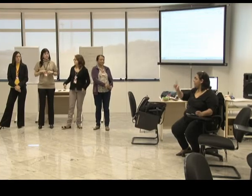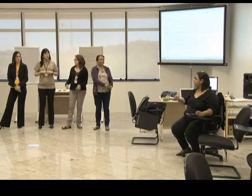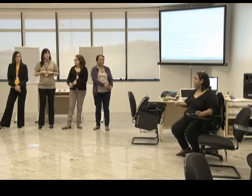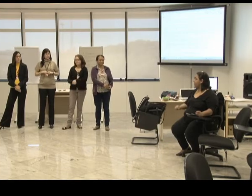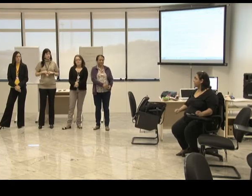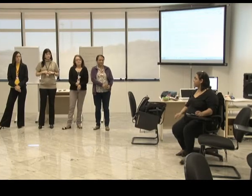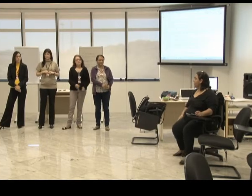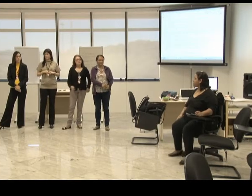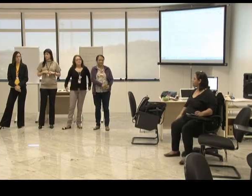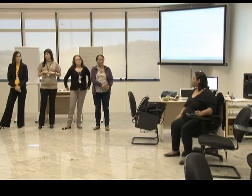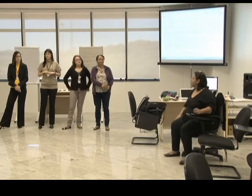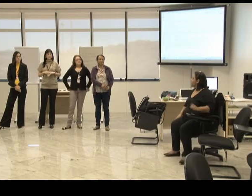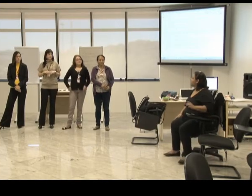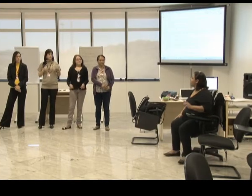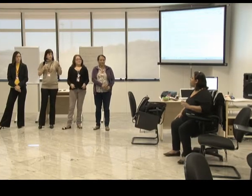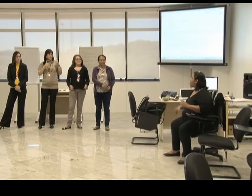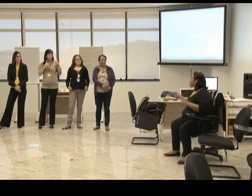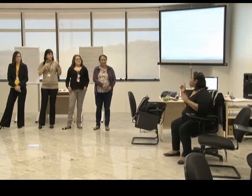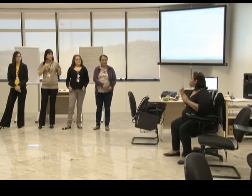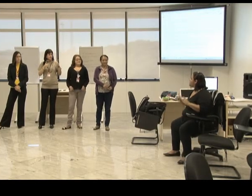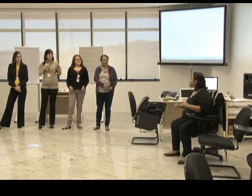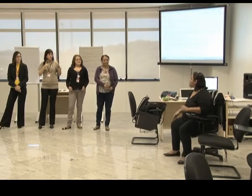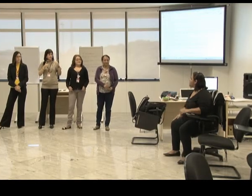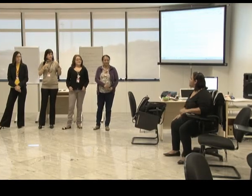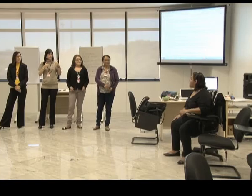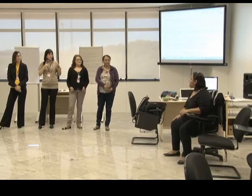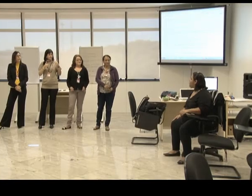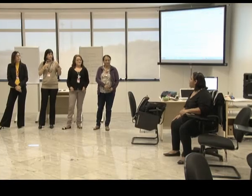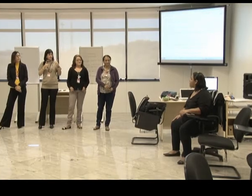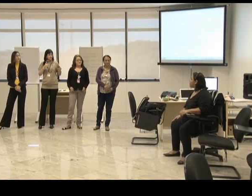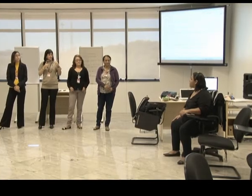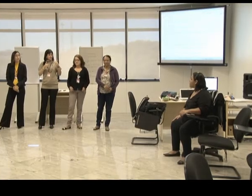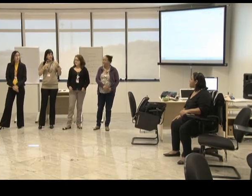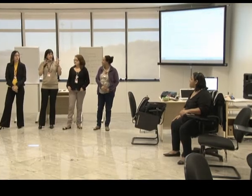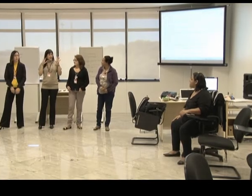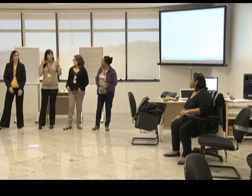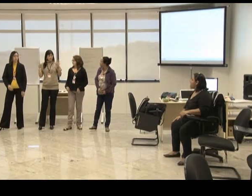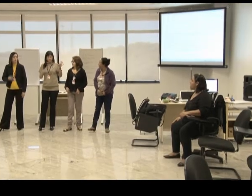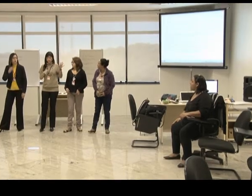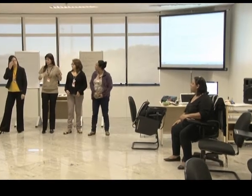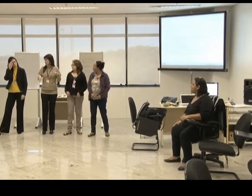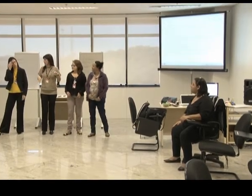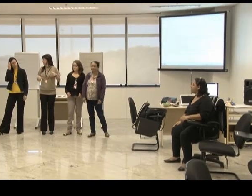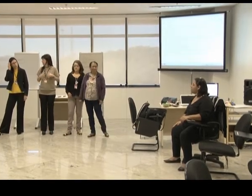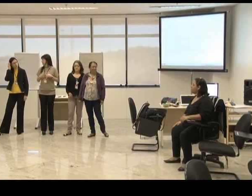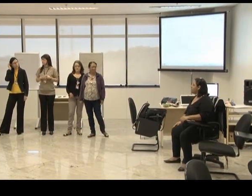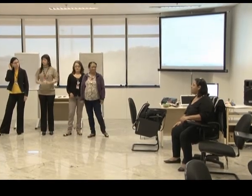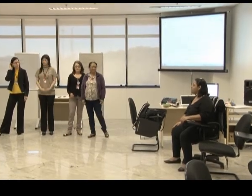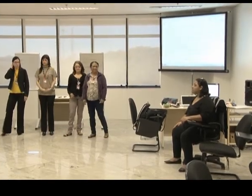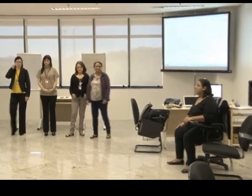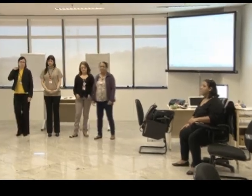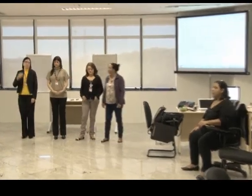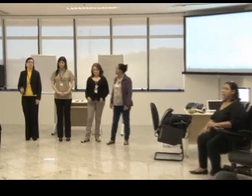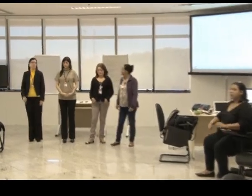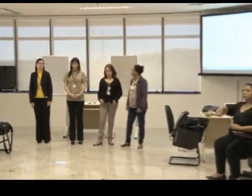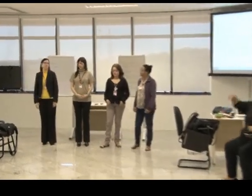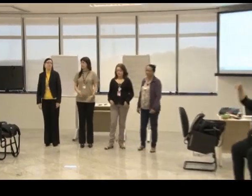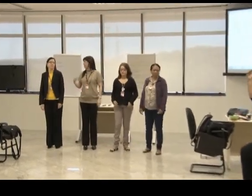África, certo? Então, agora vamos tentar fazer na ordem. Ok? Vamos lá? Eu tenho o